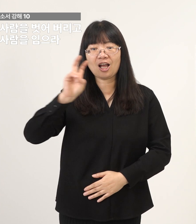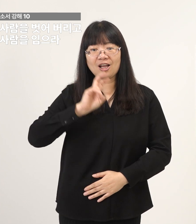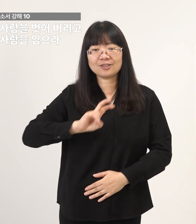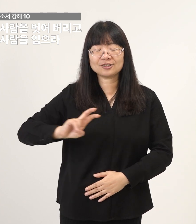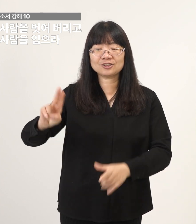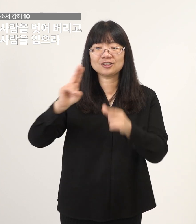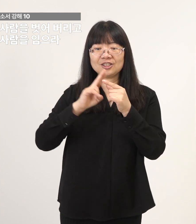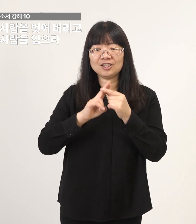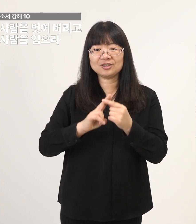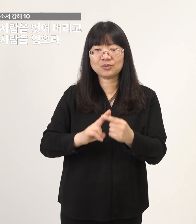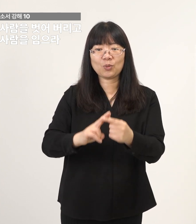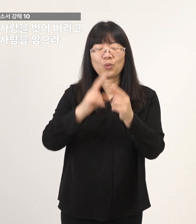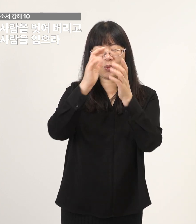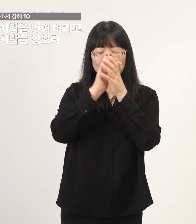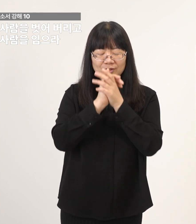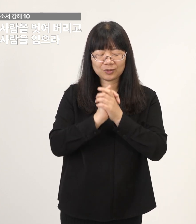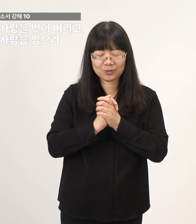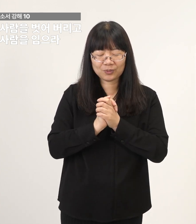찬송과